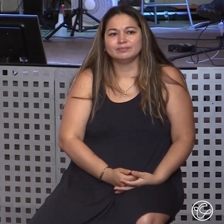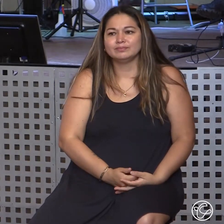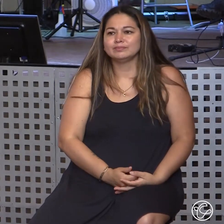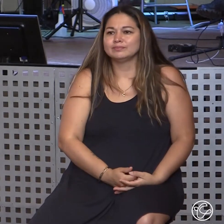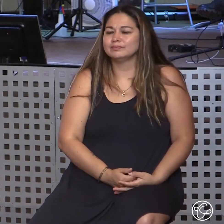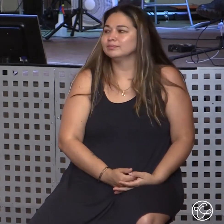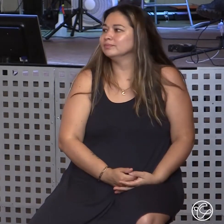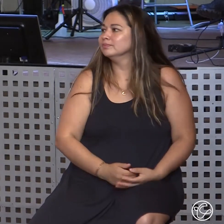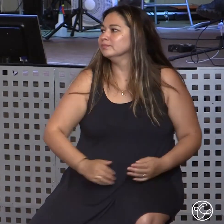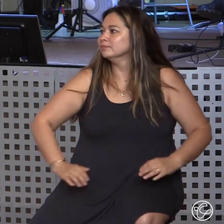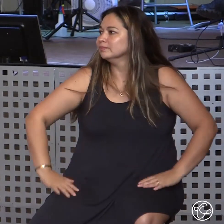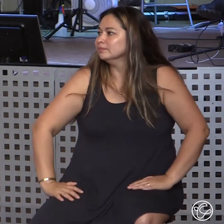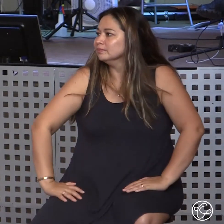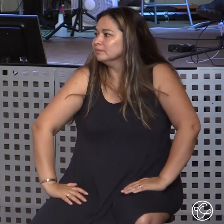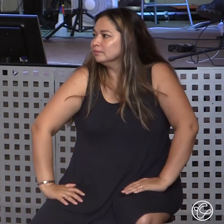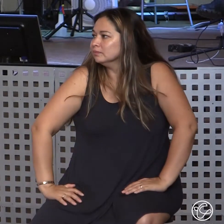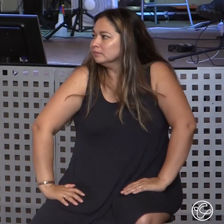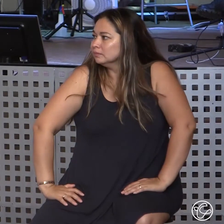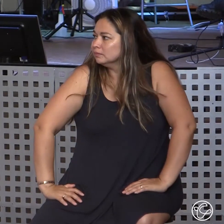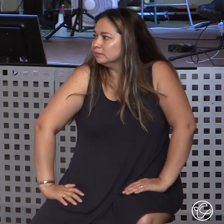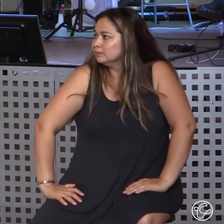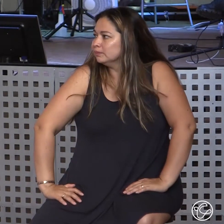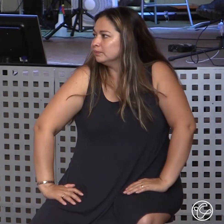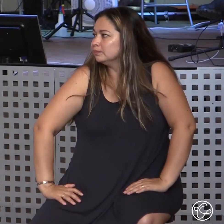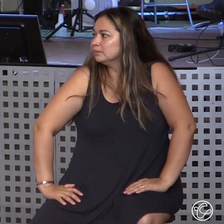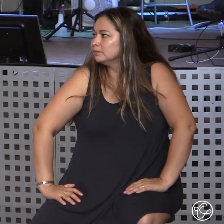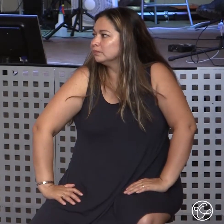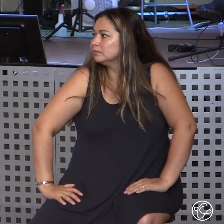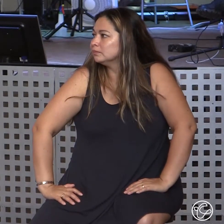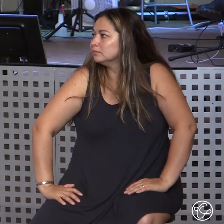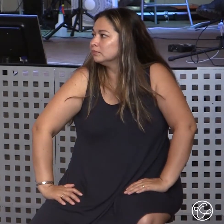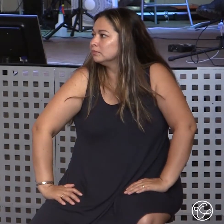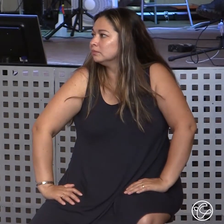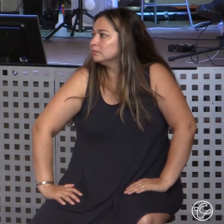Lo que ocurre es que